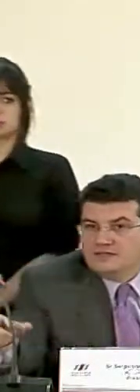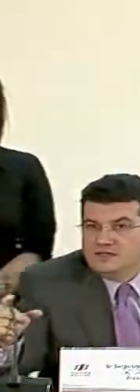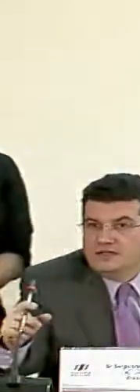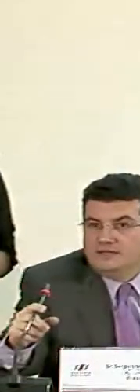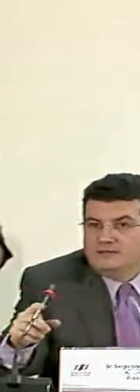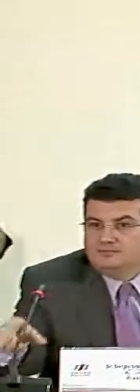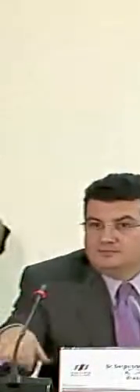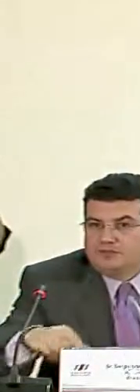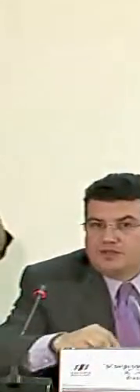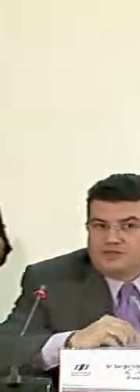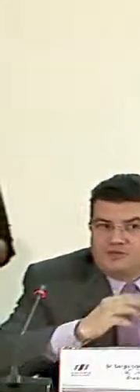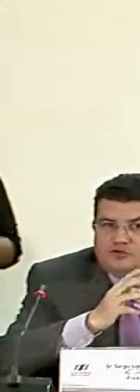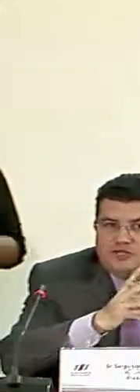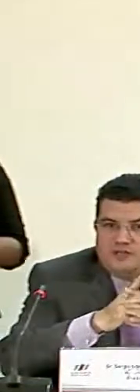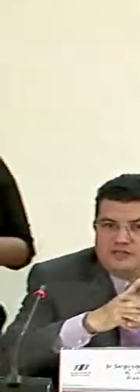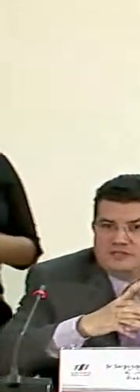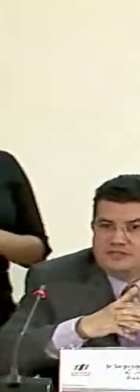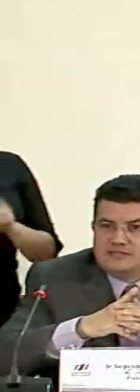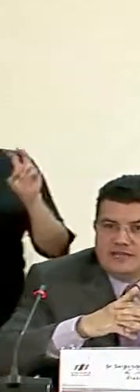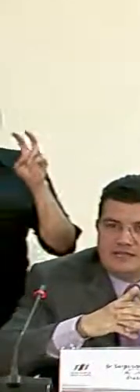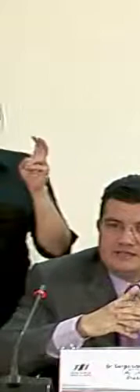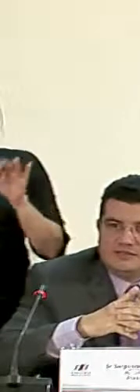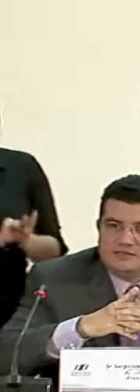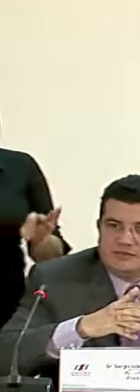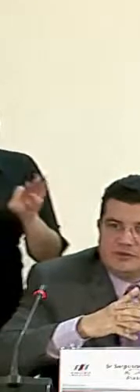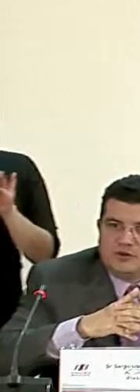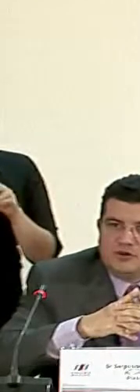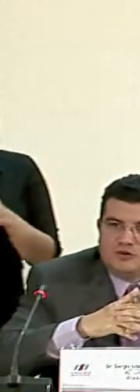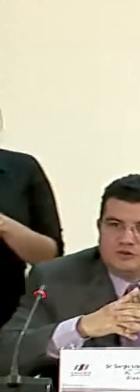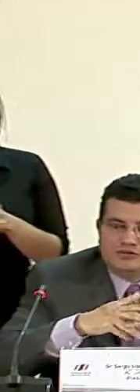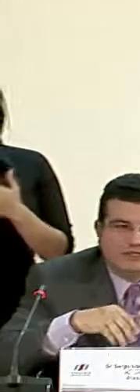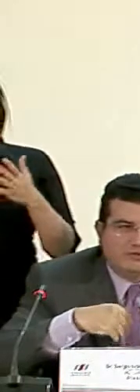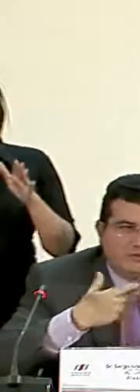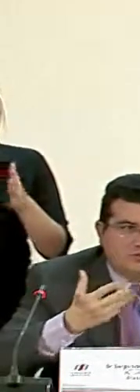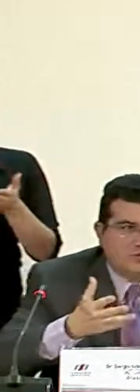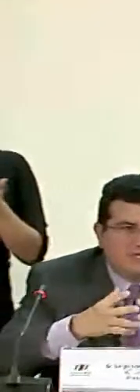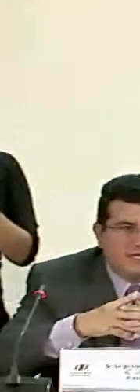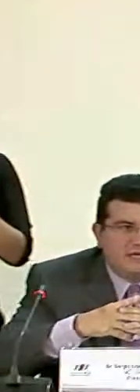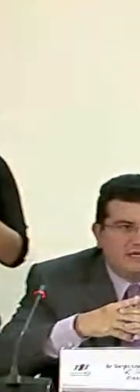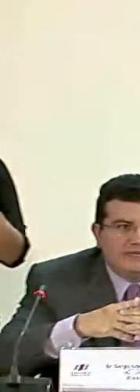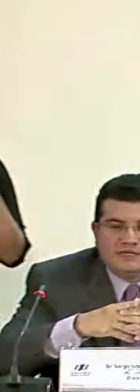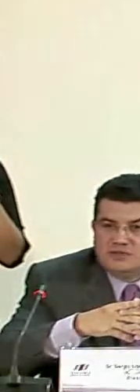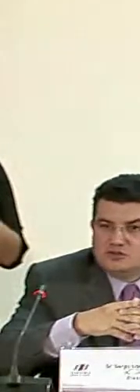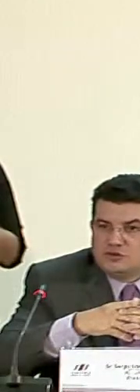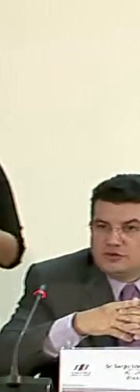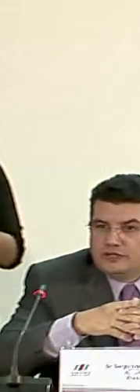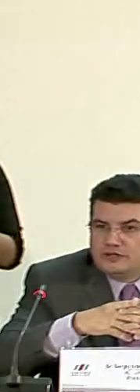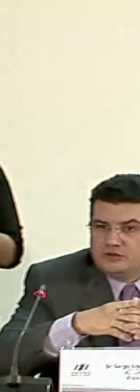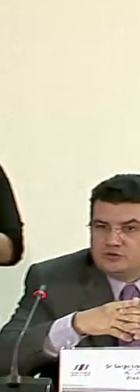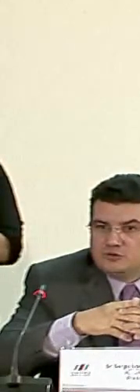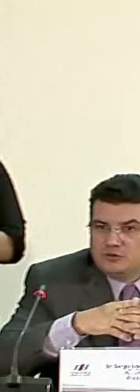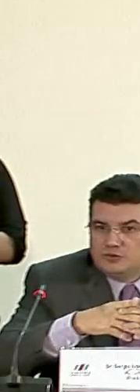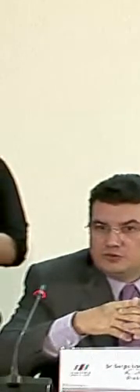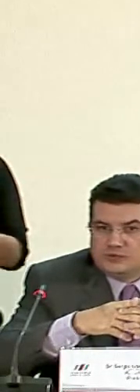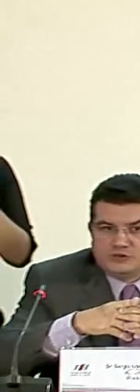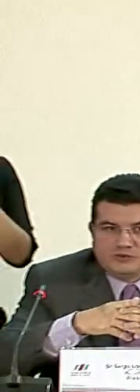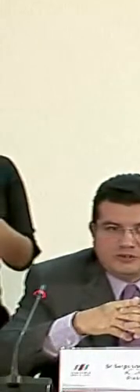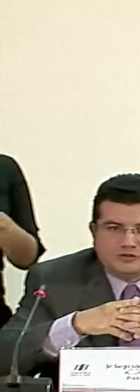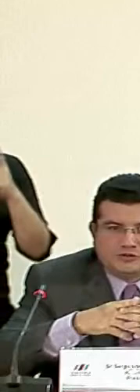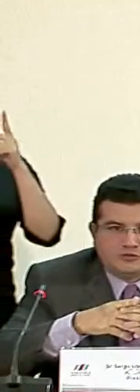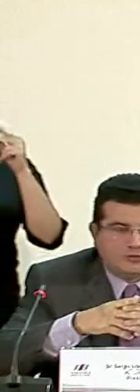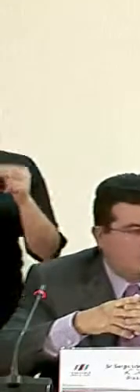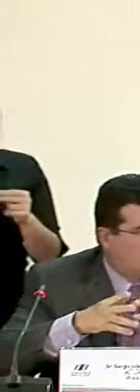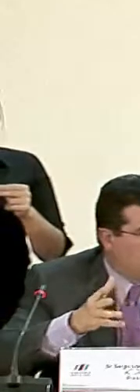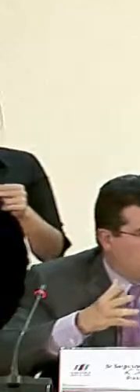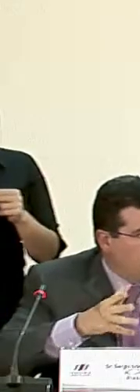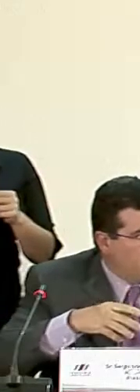Gracias. Dos temas esenciales. Tuvimos una charla sobre los